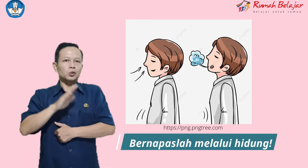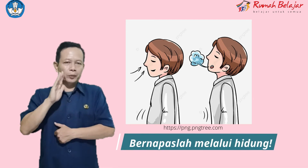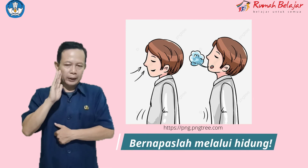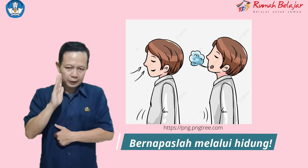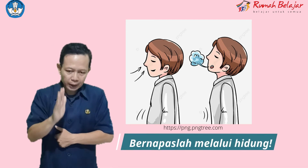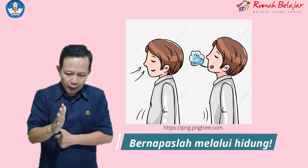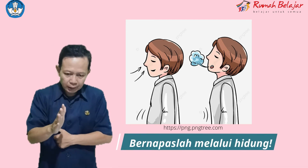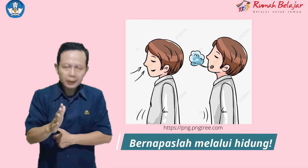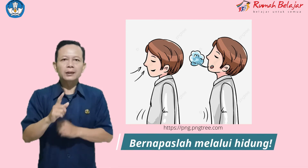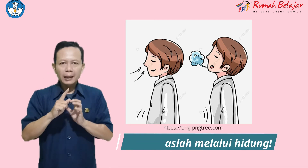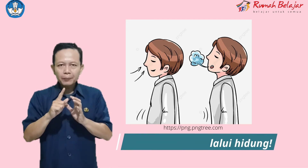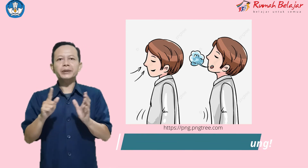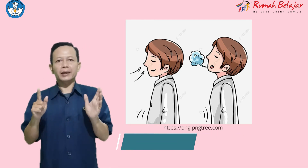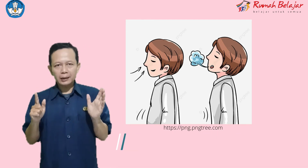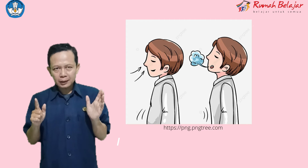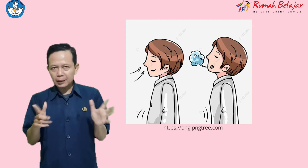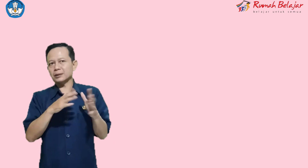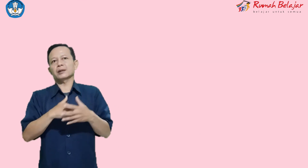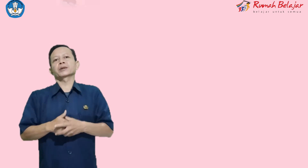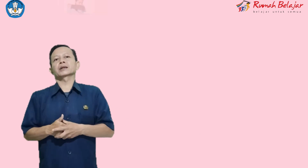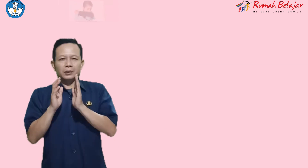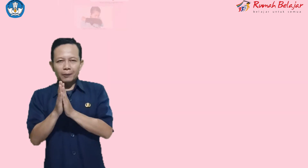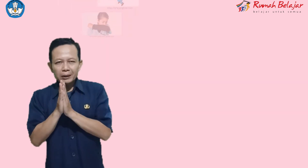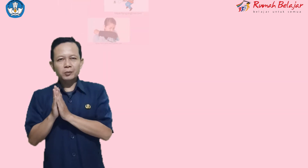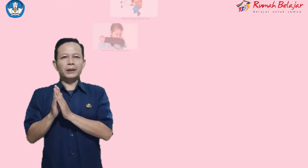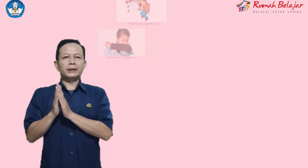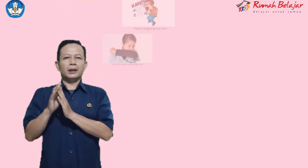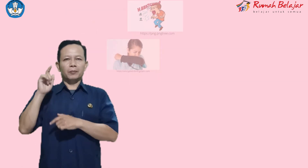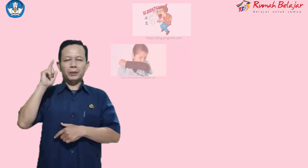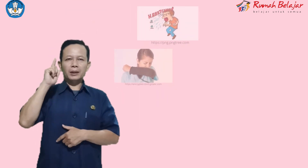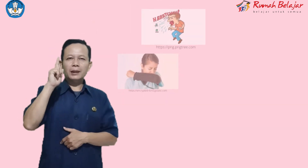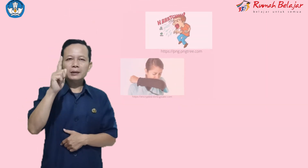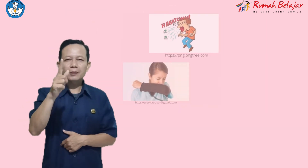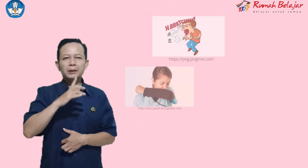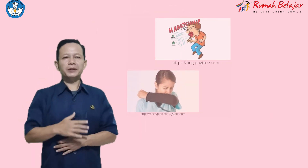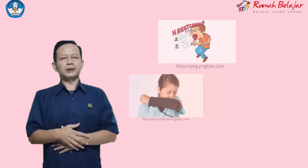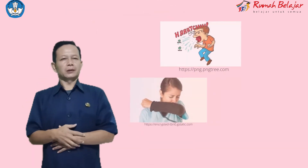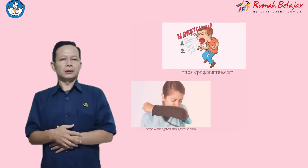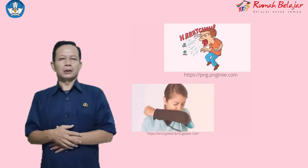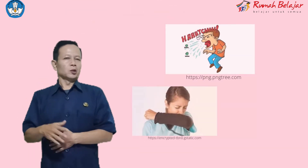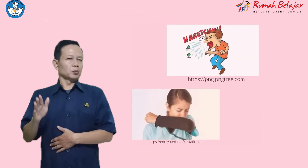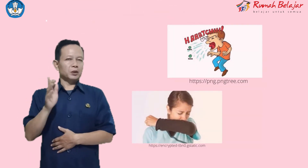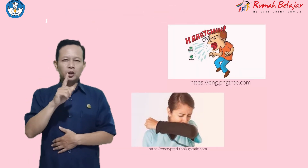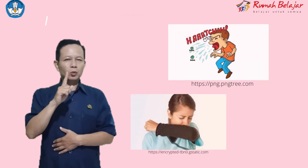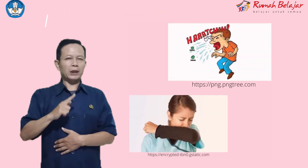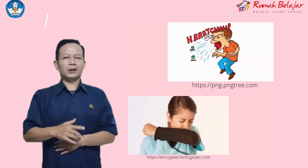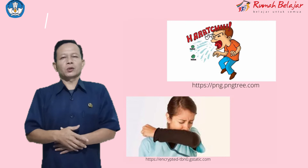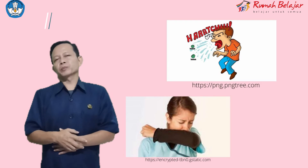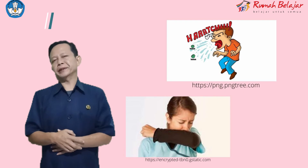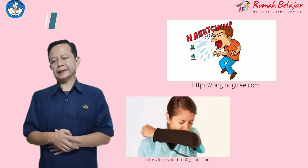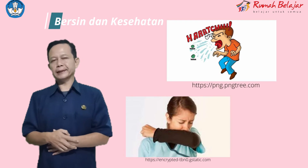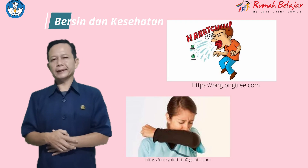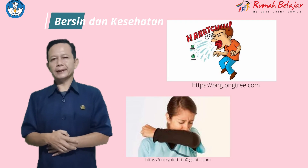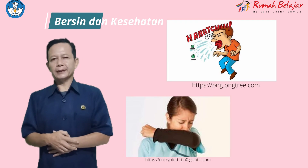hidung supaya sehat dan menyehatkan sahabat. Sahabat rumah belajar, pernahkah sahabat bersin? Bersin bukanlah